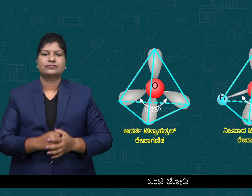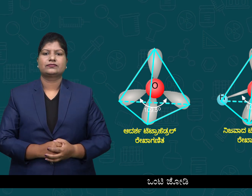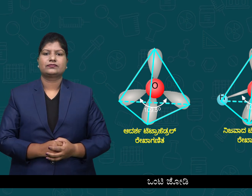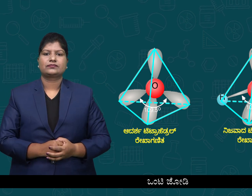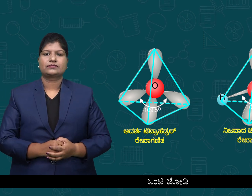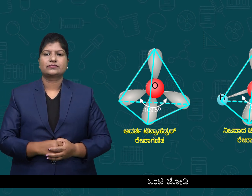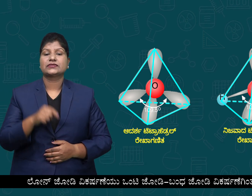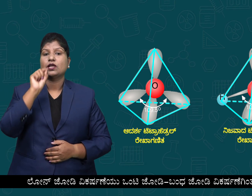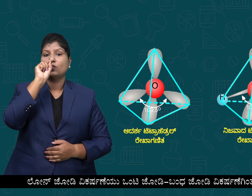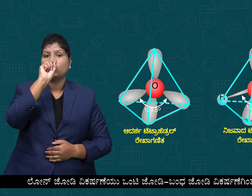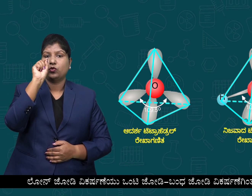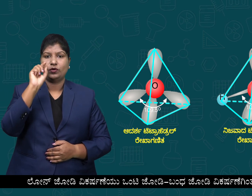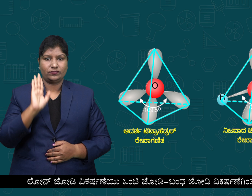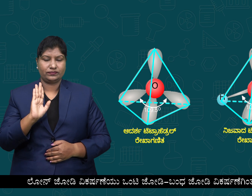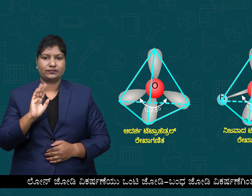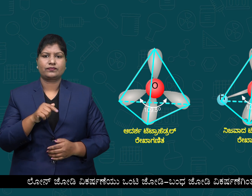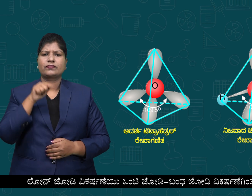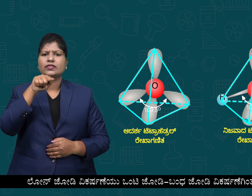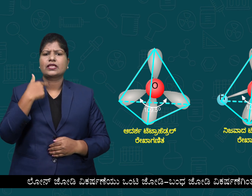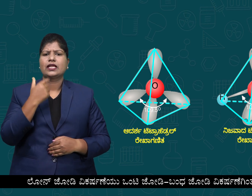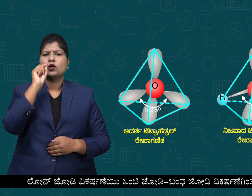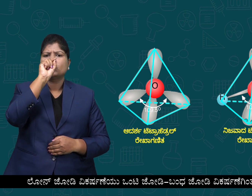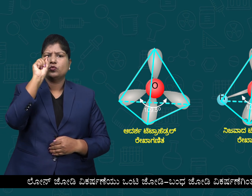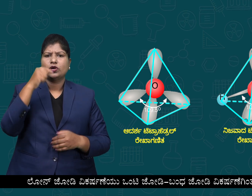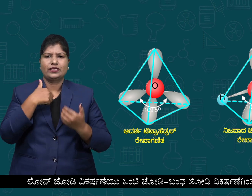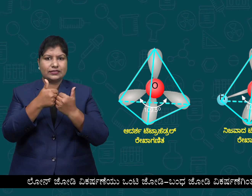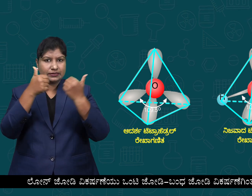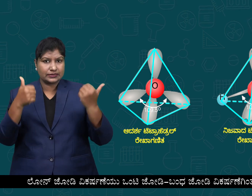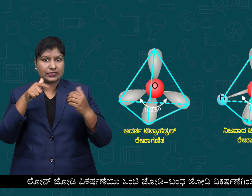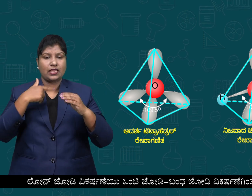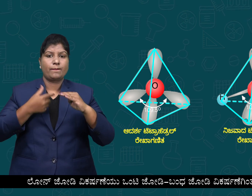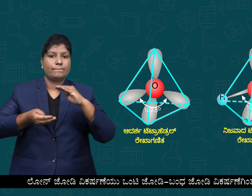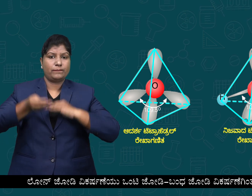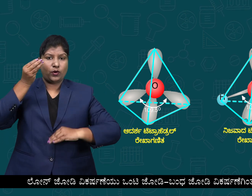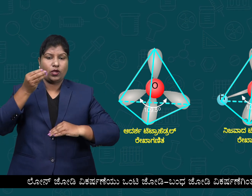ಒಂಟಿ ಜೋಡಿ ಲೋನ್ ಜೋಡಿ ಆಕರ್ಷಣೆಯು ಒಂಟಿ ಜೋಡಿ ಬಂಧ